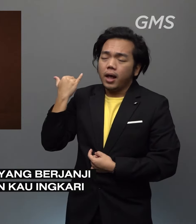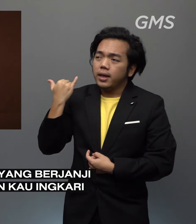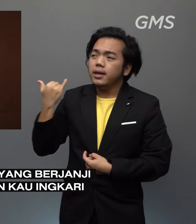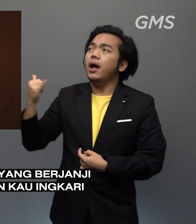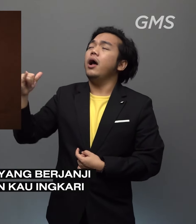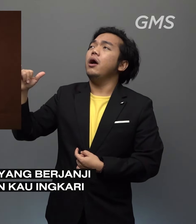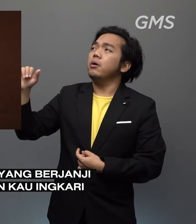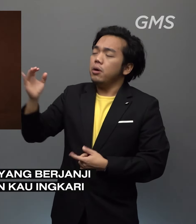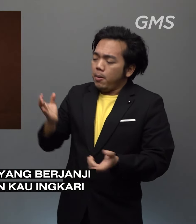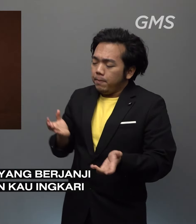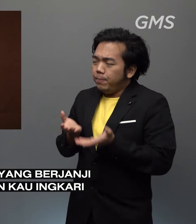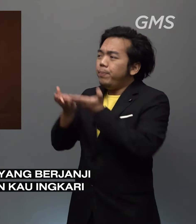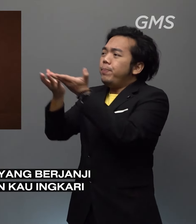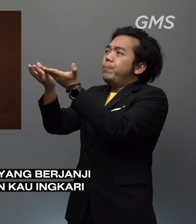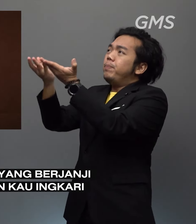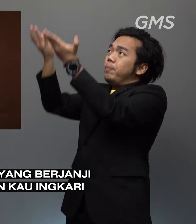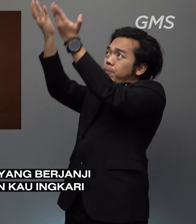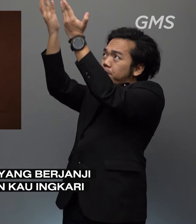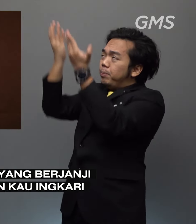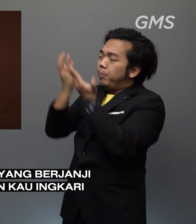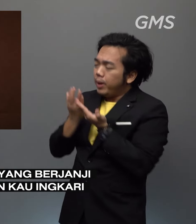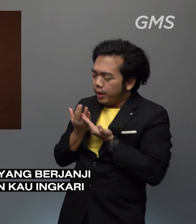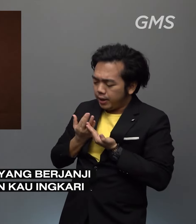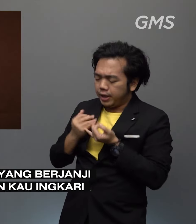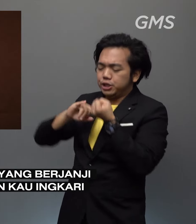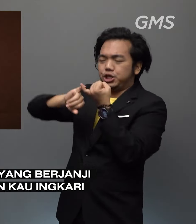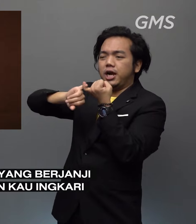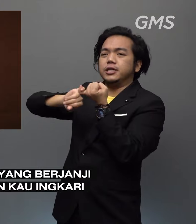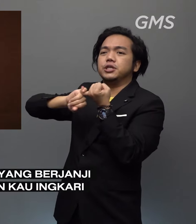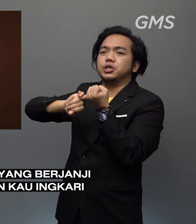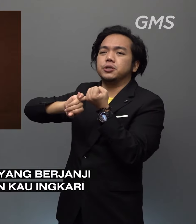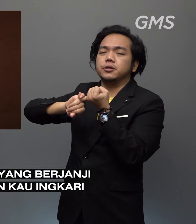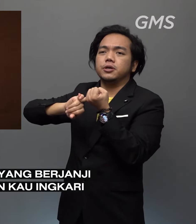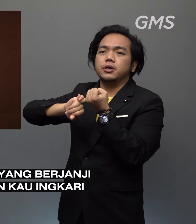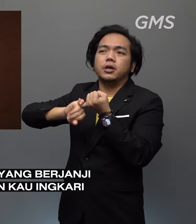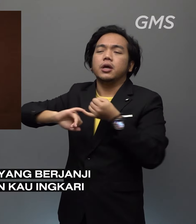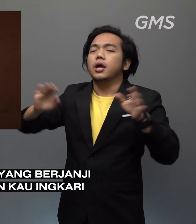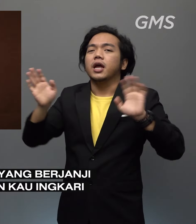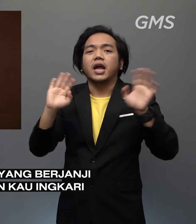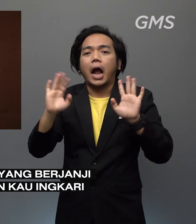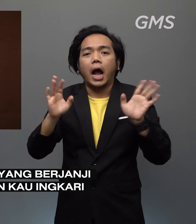Tuhan yang berjanji, tak